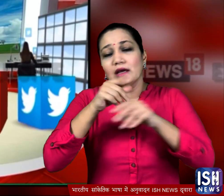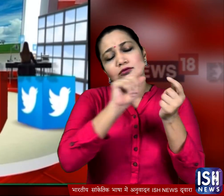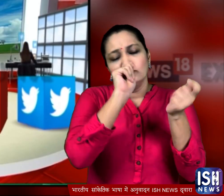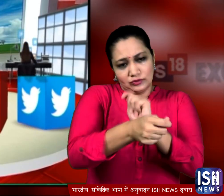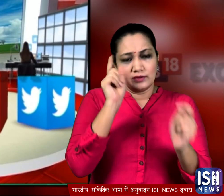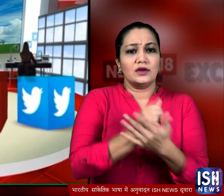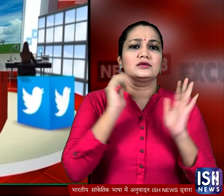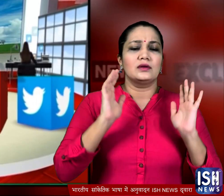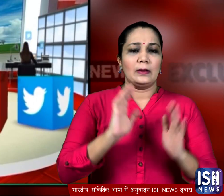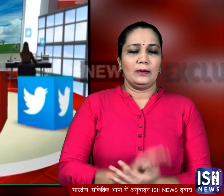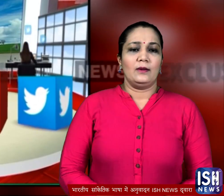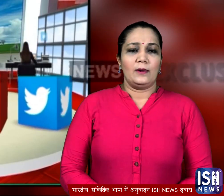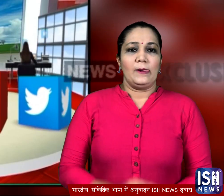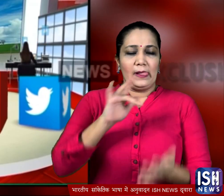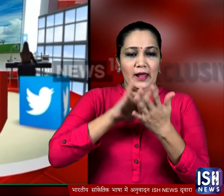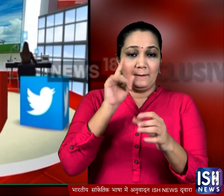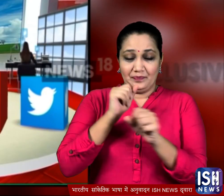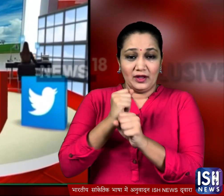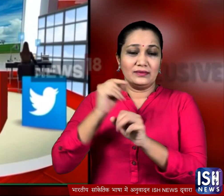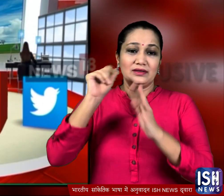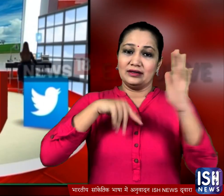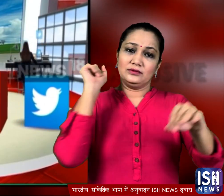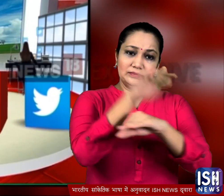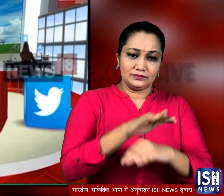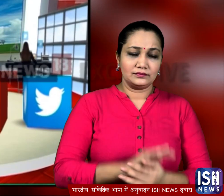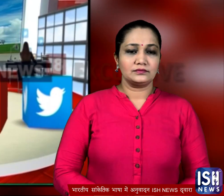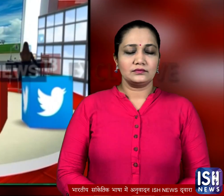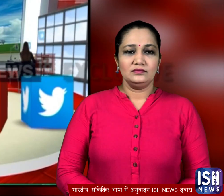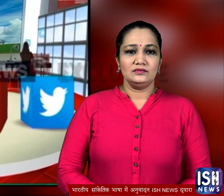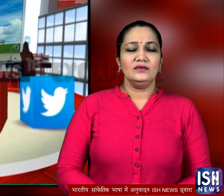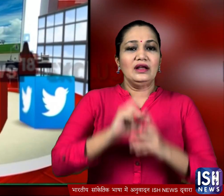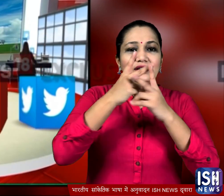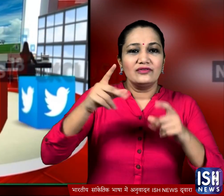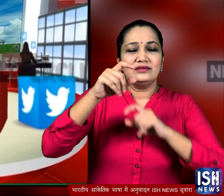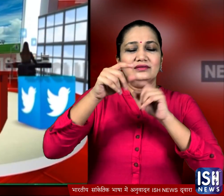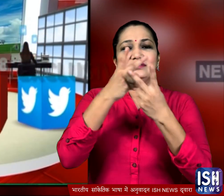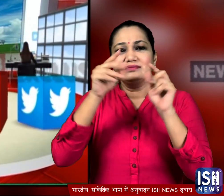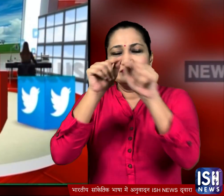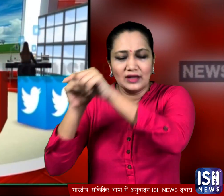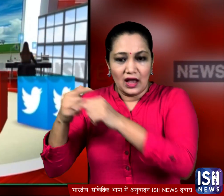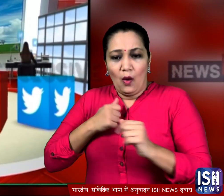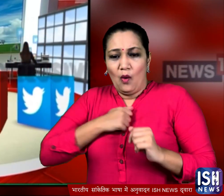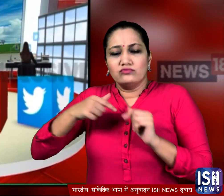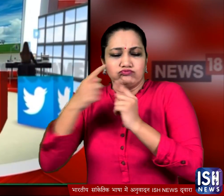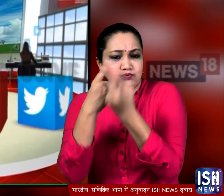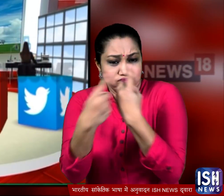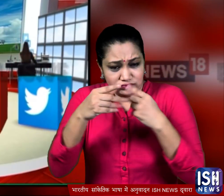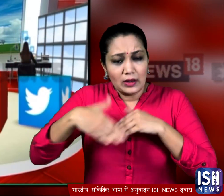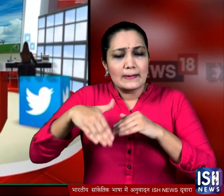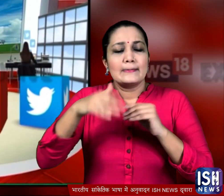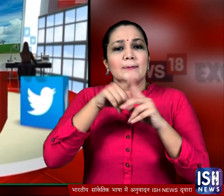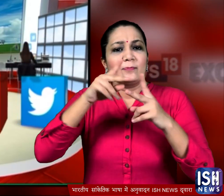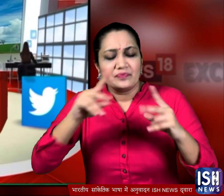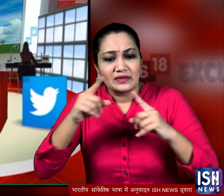हटा दिया। सरकार ने चिट्ठी में लिखा कि एजेंसियों की जांच से ही तय होगा कि उन ट्वीट